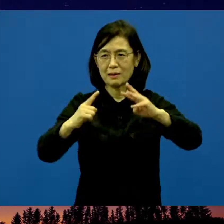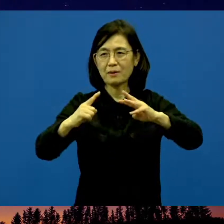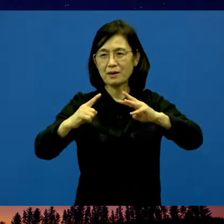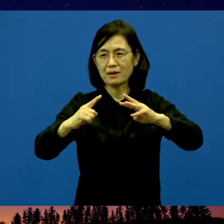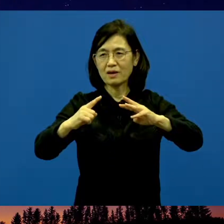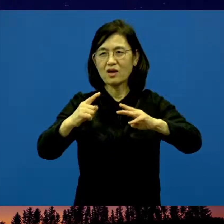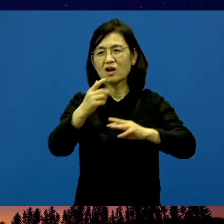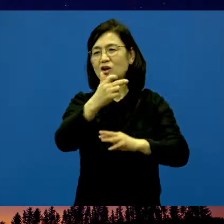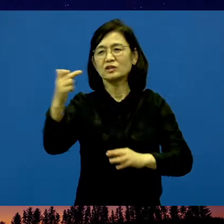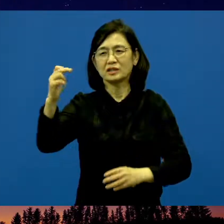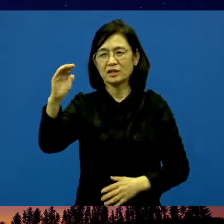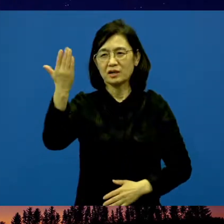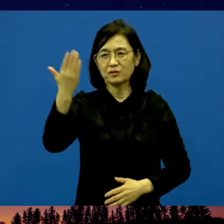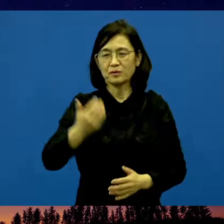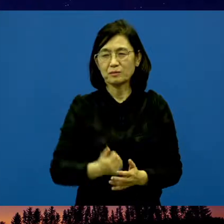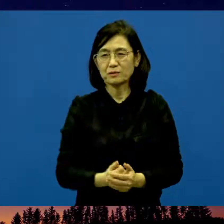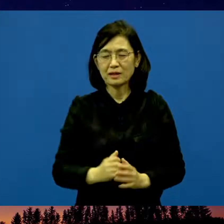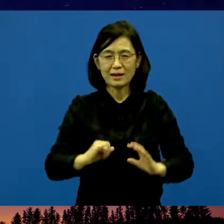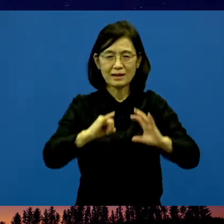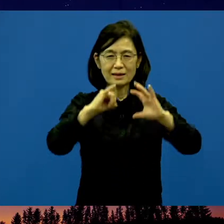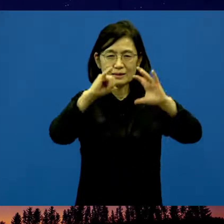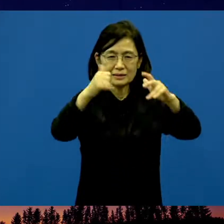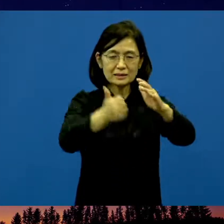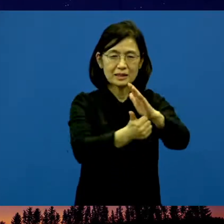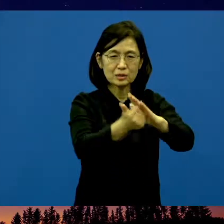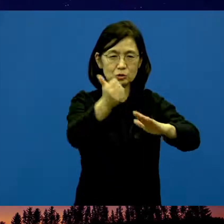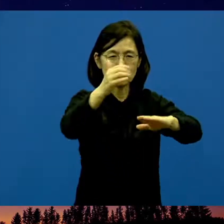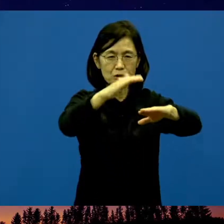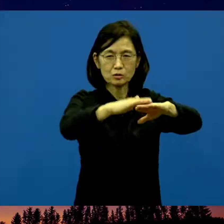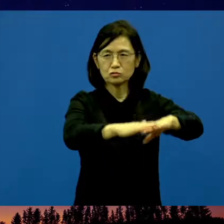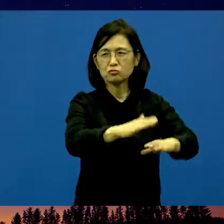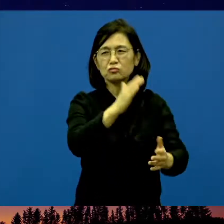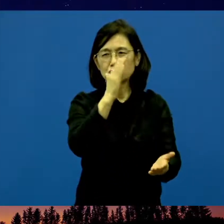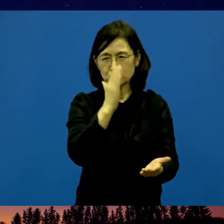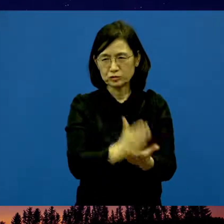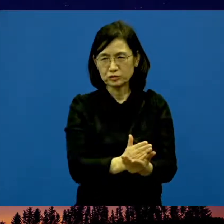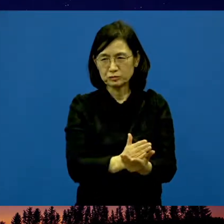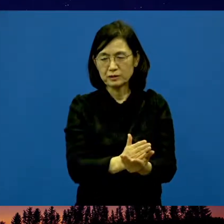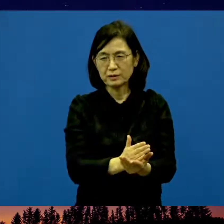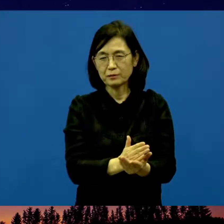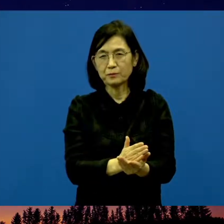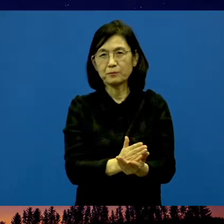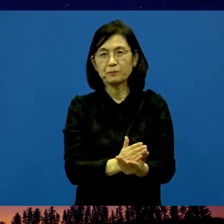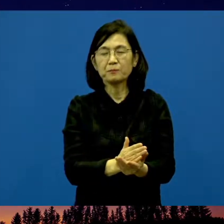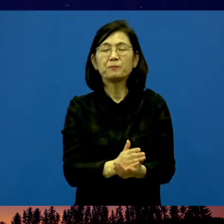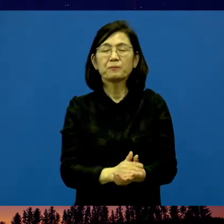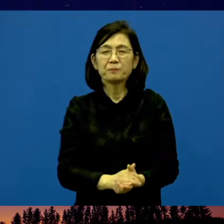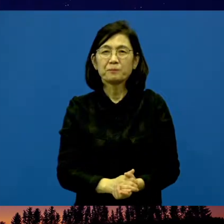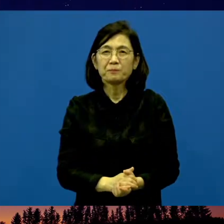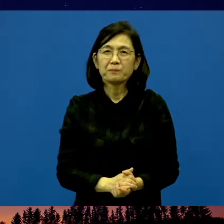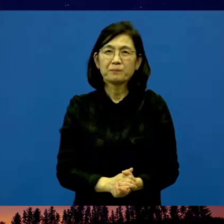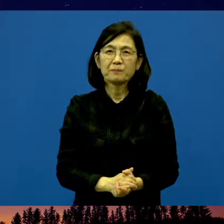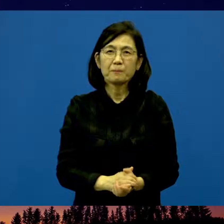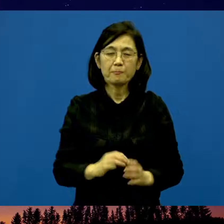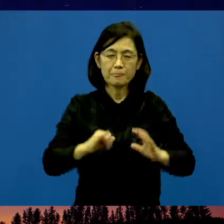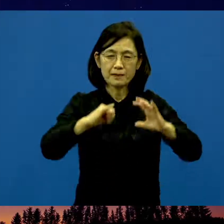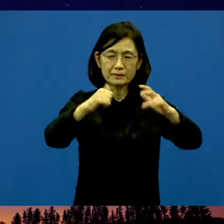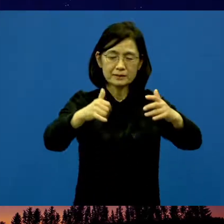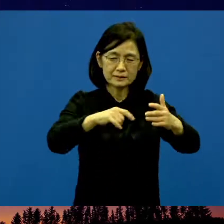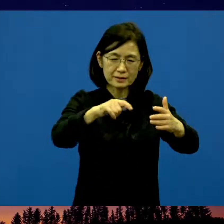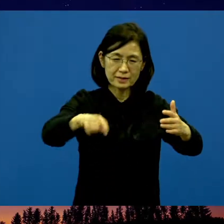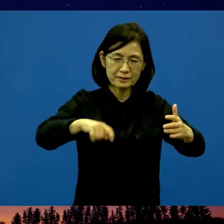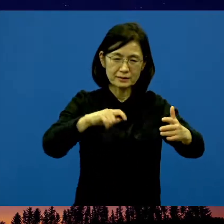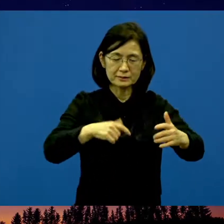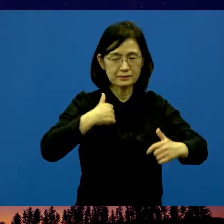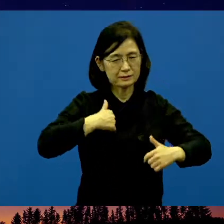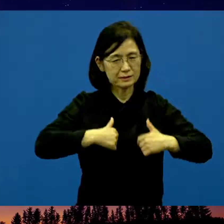여러분 이 세상에 우리가 소망을 둔다면 우리에게 기뻐할 일이 어디 있겠어요? 세상은 언제나 그런 거예요. 세상 안에서 우리가 기쁨을